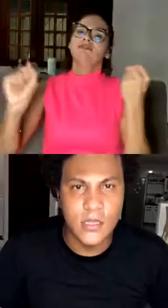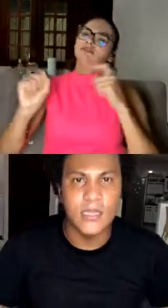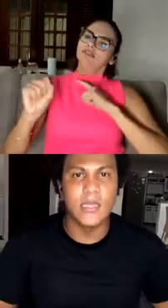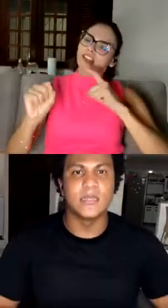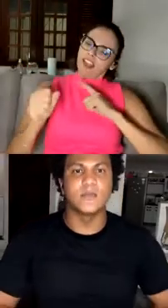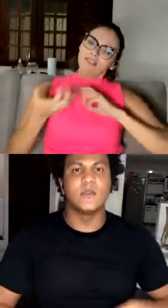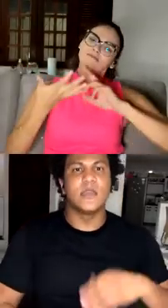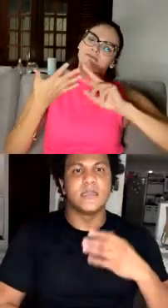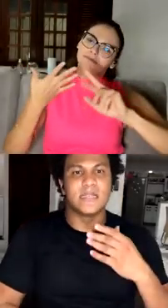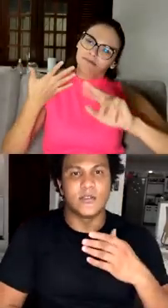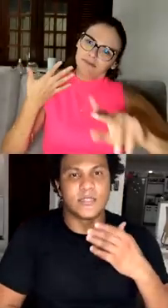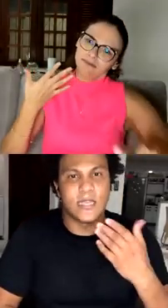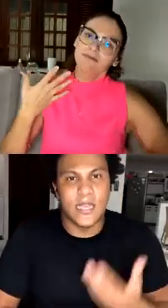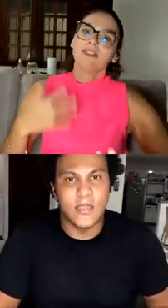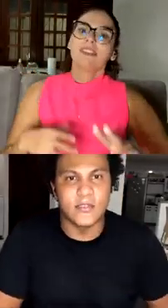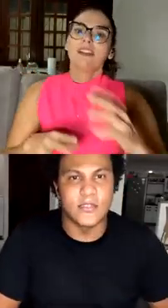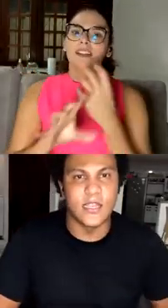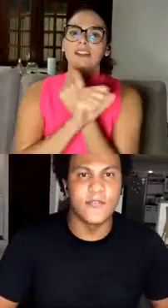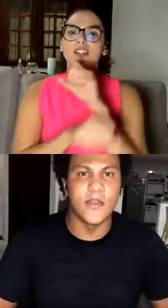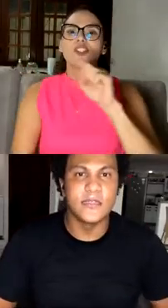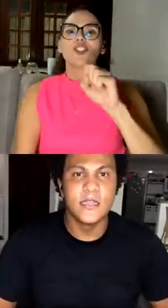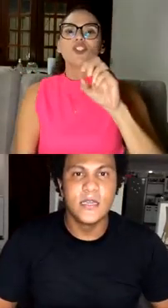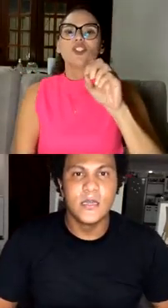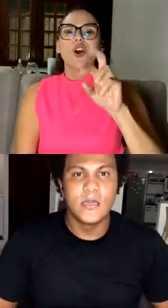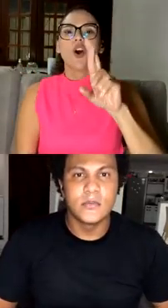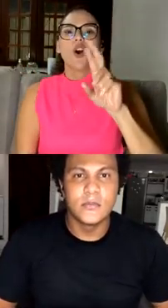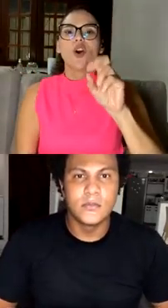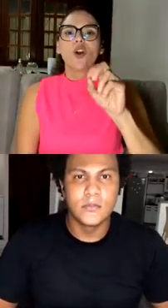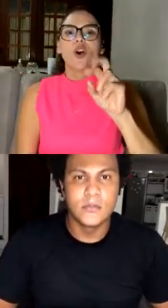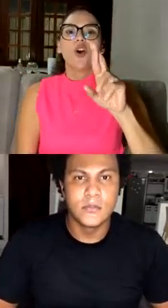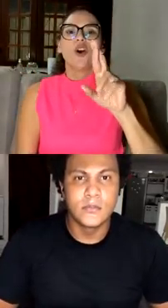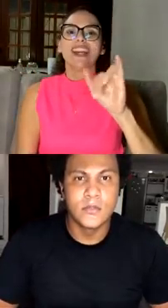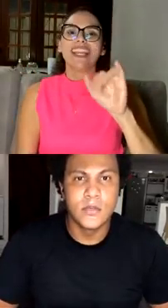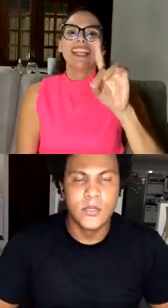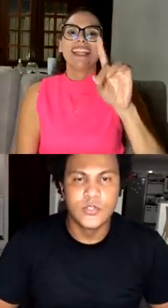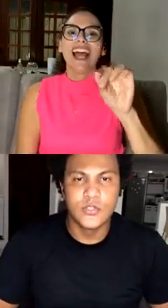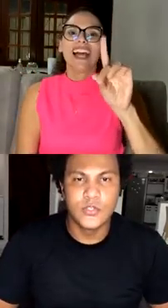coisas da mulher na sociedade, que a sociedade faz.